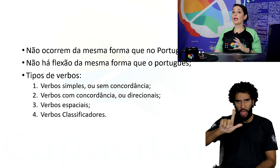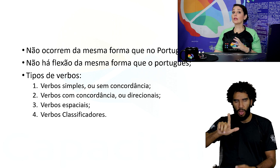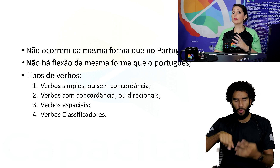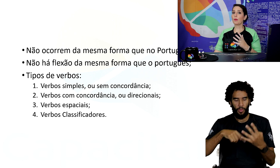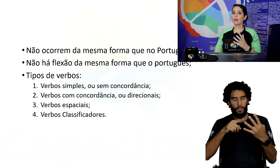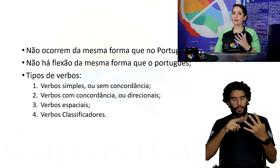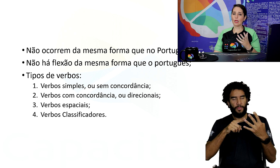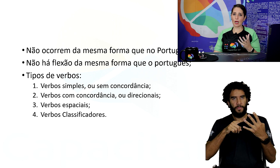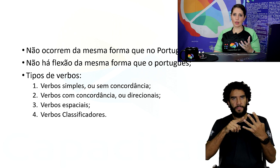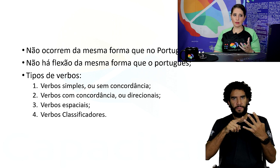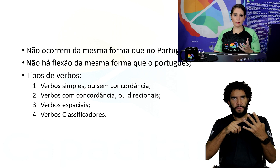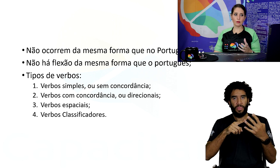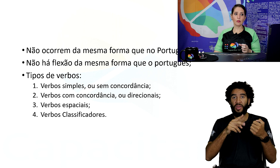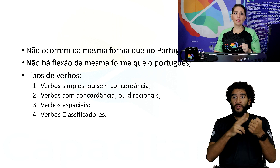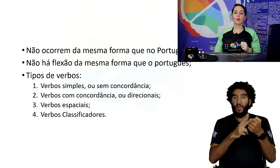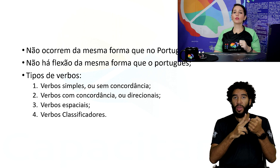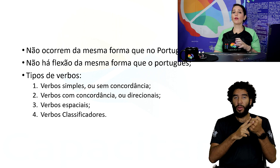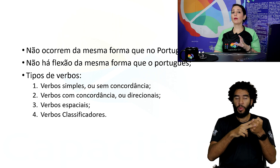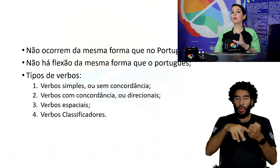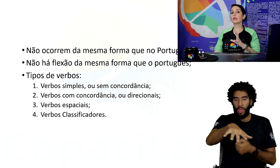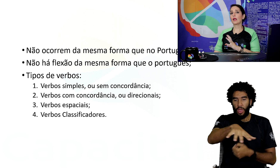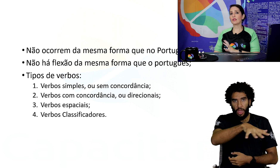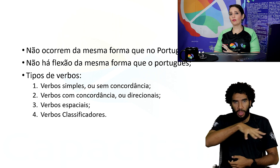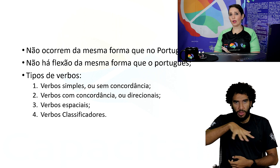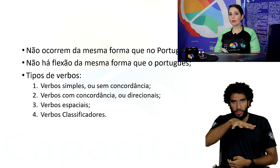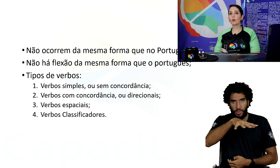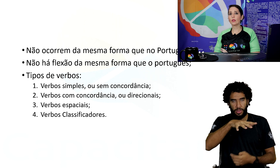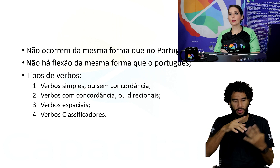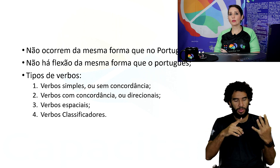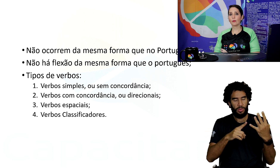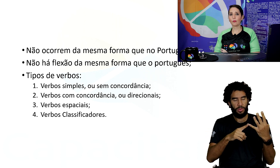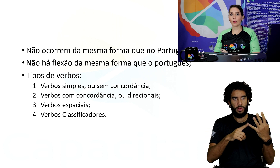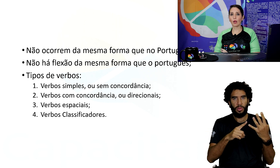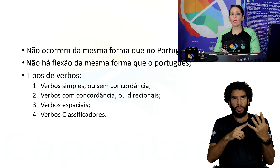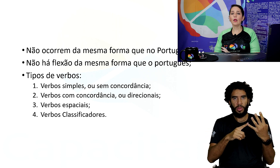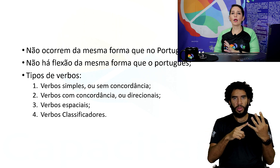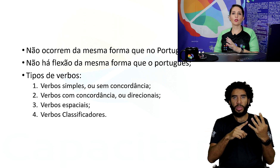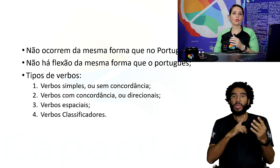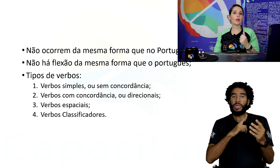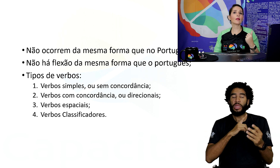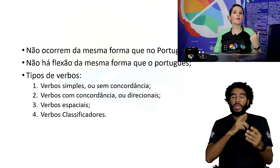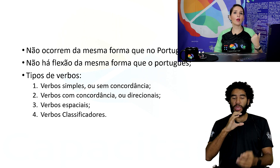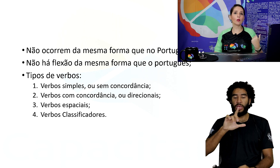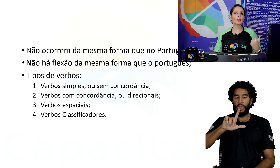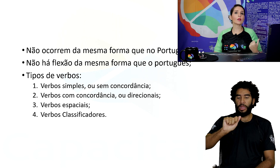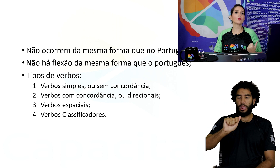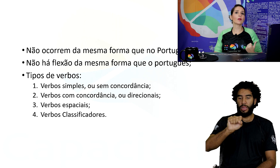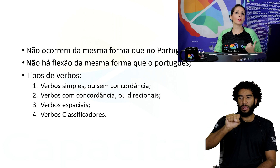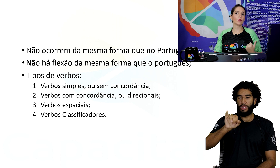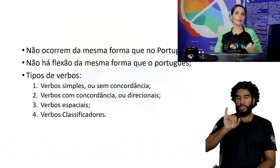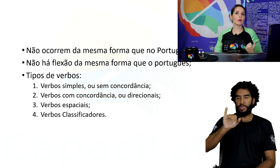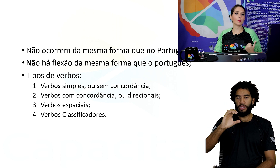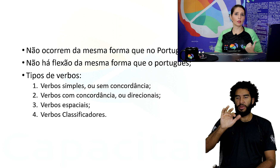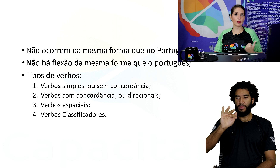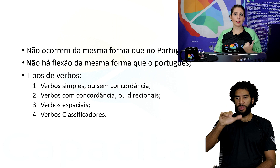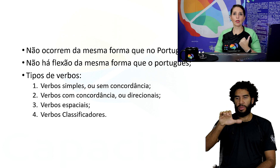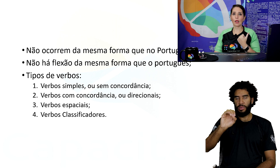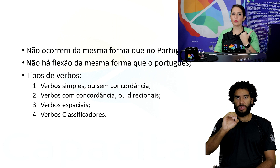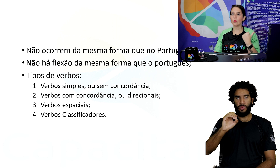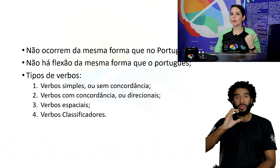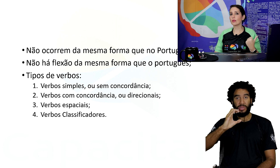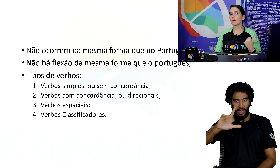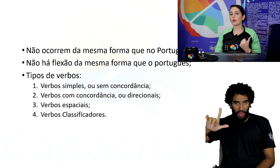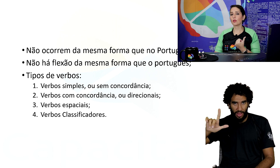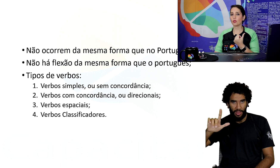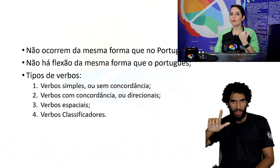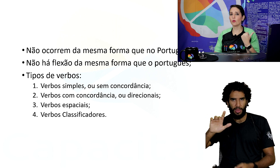verbos espaciais e os verbos classificadores. Tá? A gente já teve aula de classificador essa semana, né? Lá no